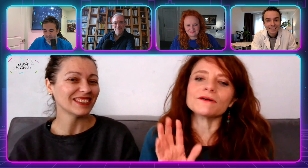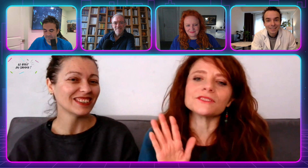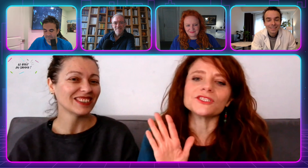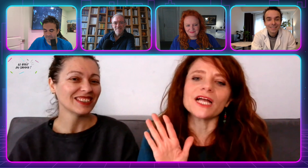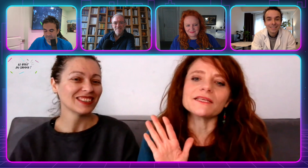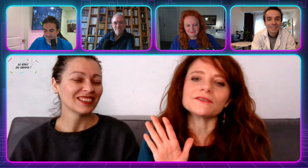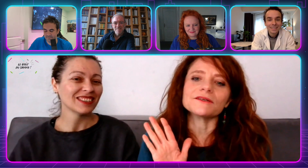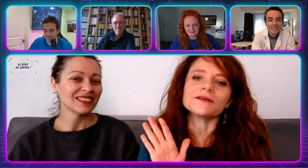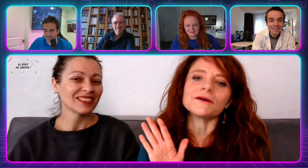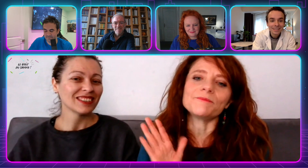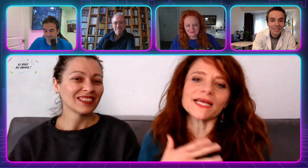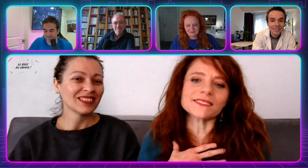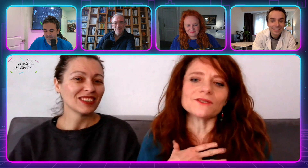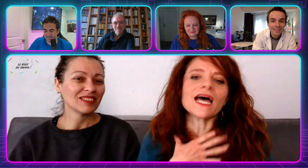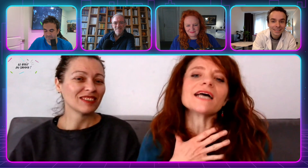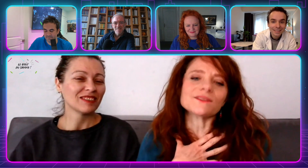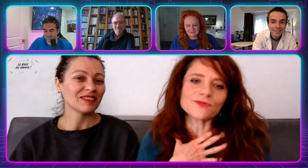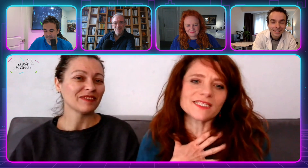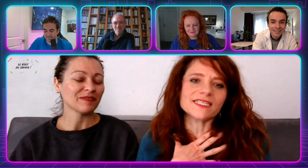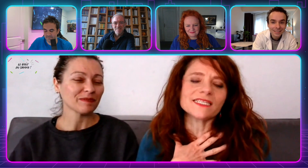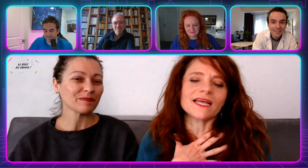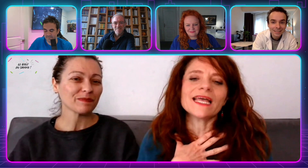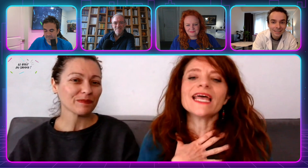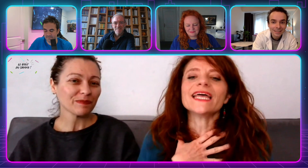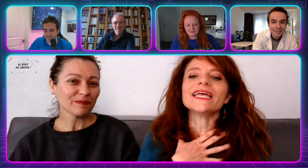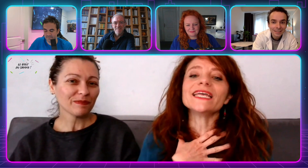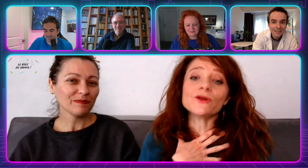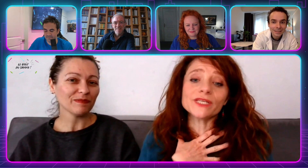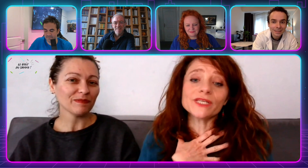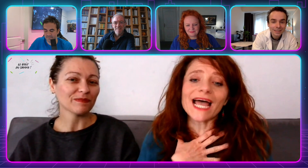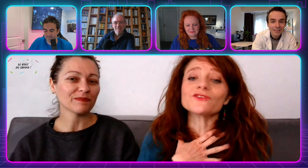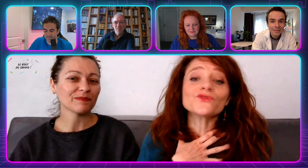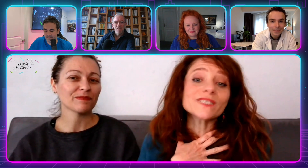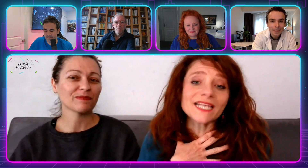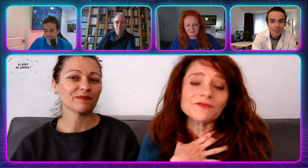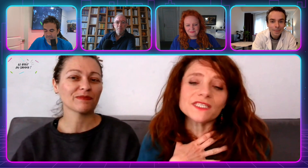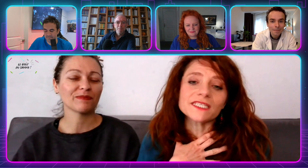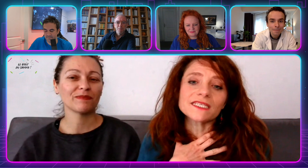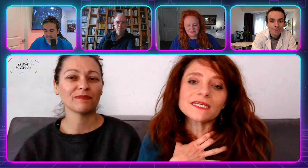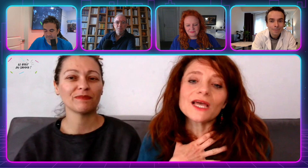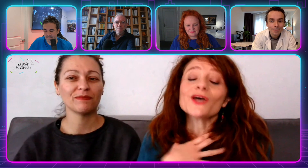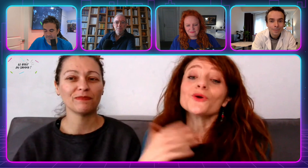Ah non, chaque personne a son signe et le garde